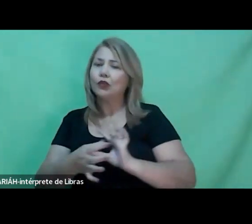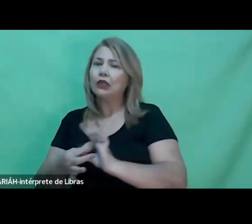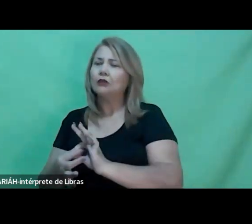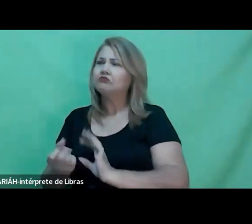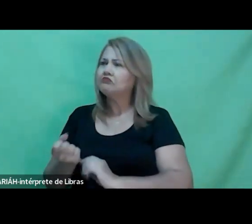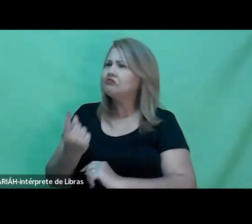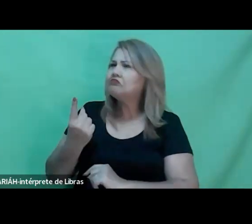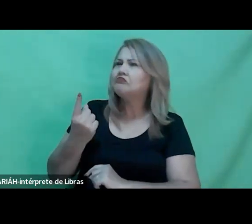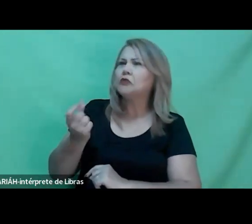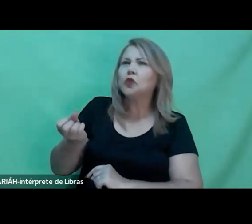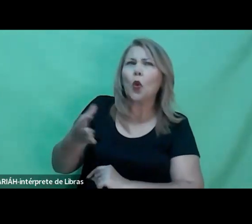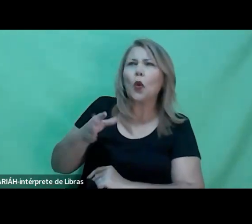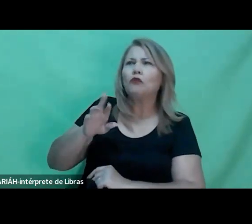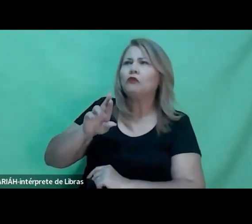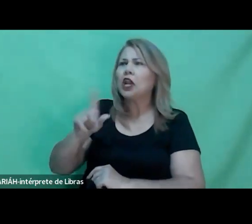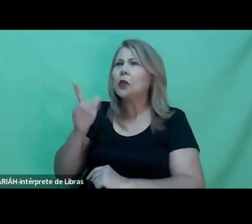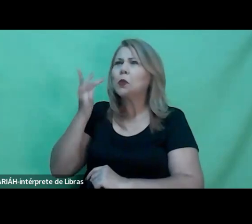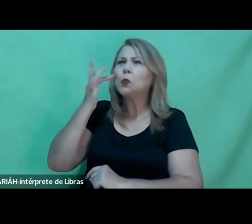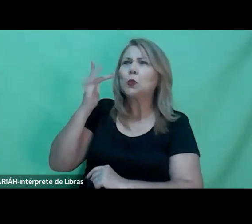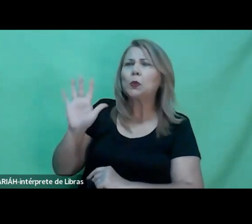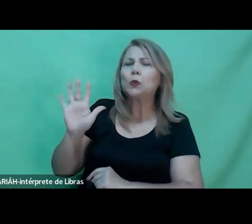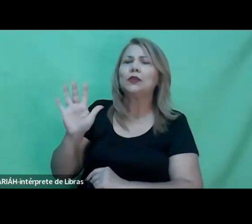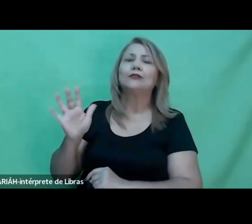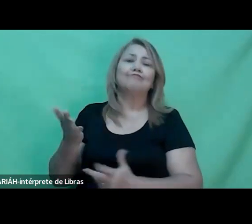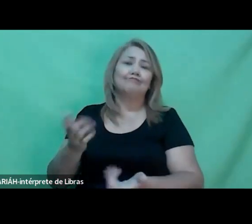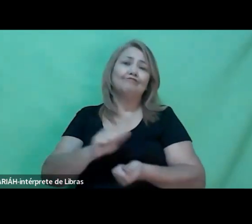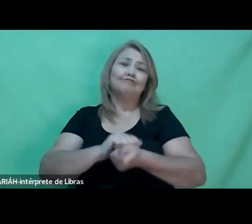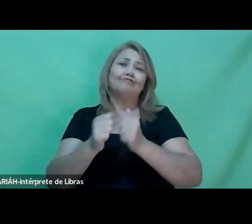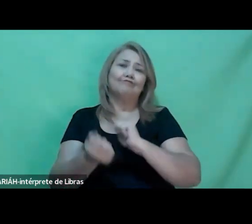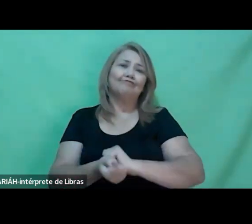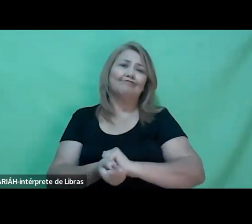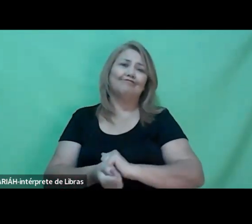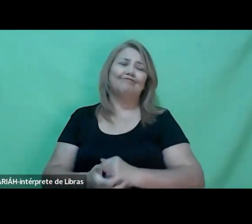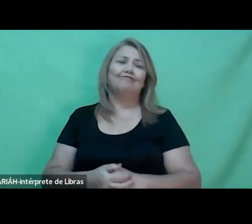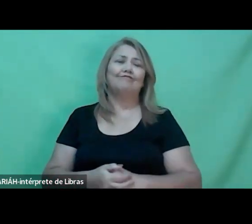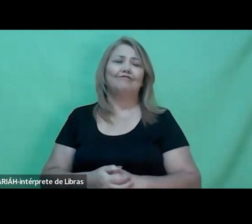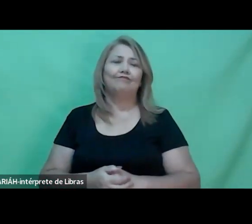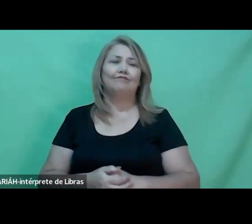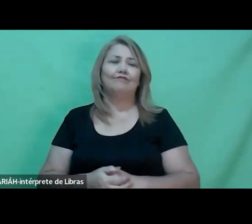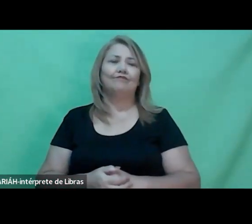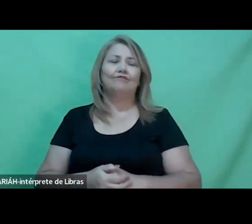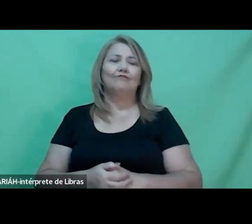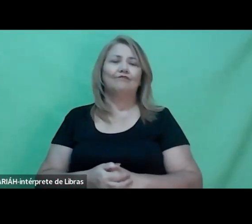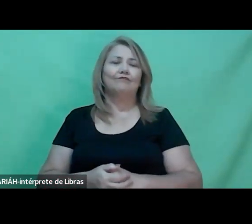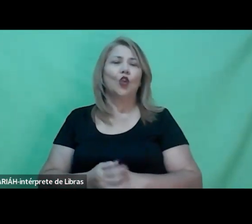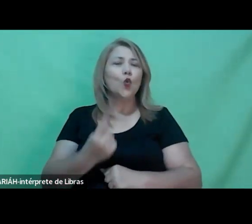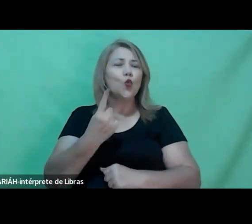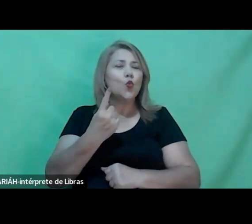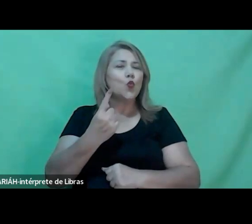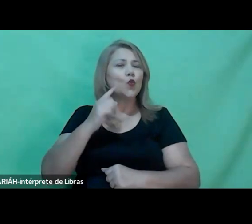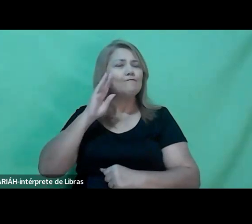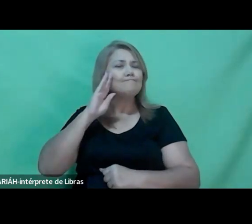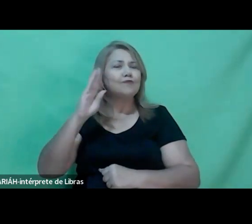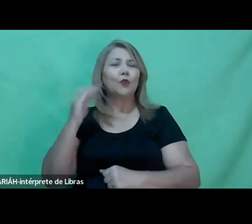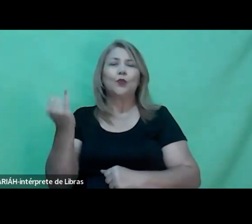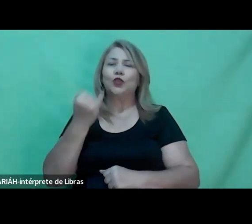para mí hay que ver cómo lo haces H un gran secreto es conocer muy bien a la